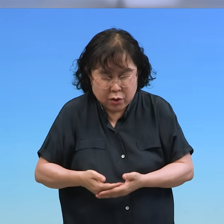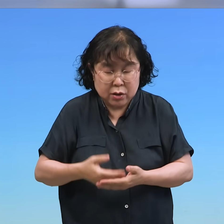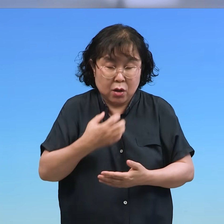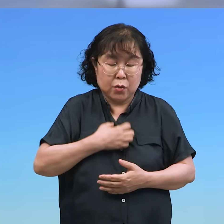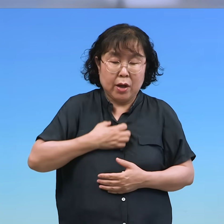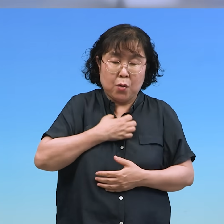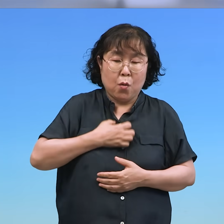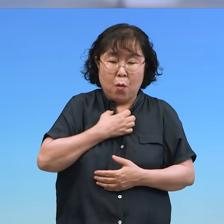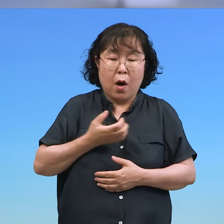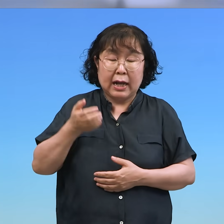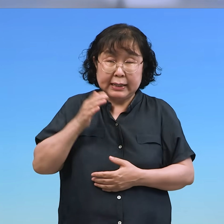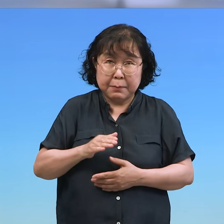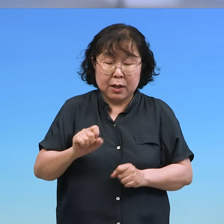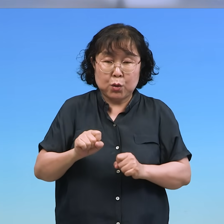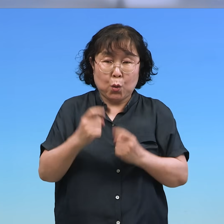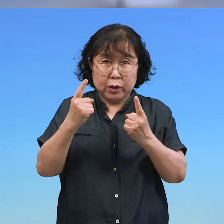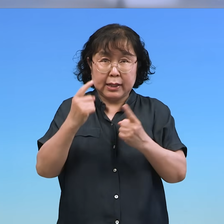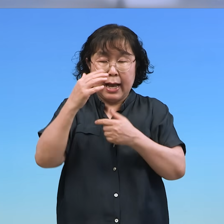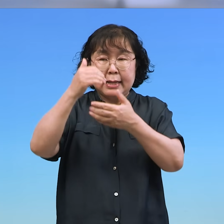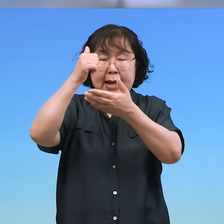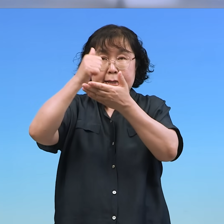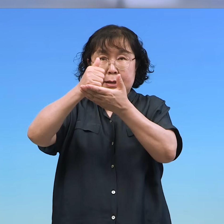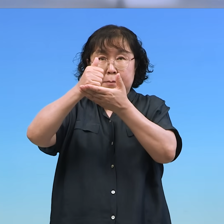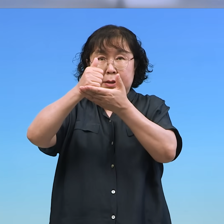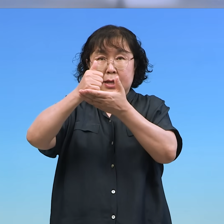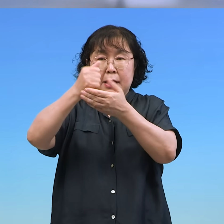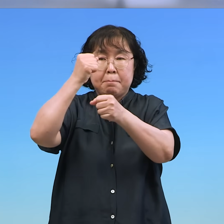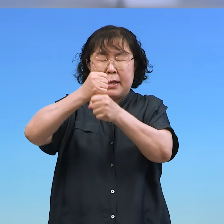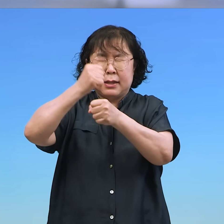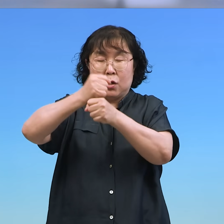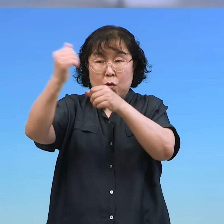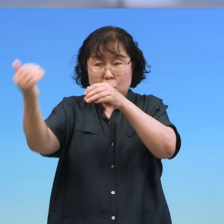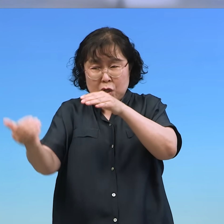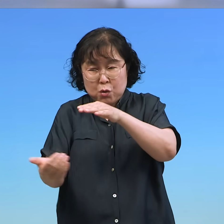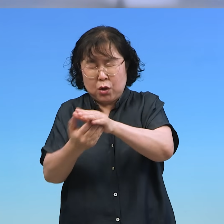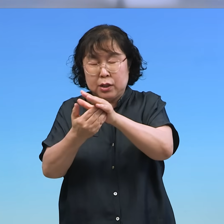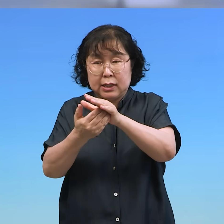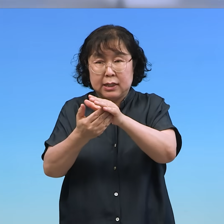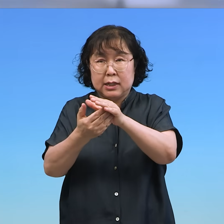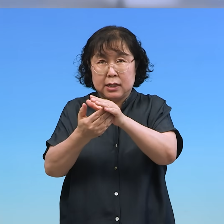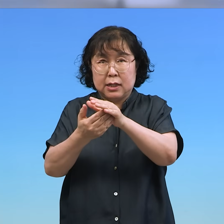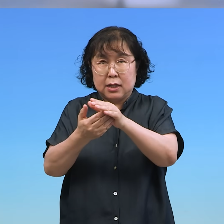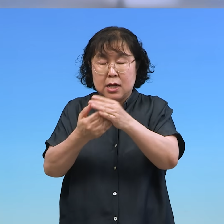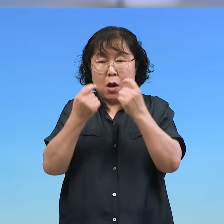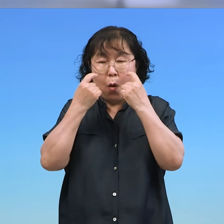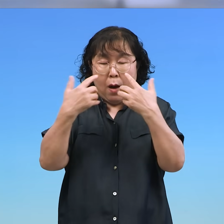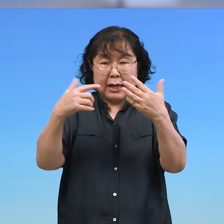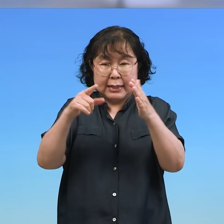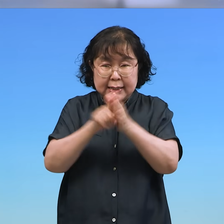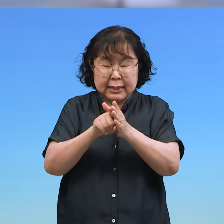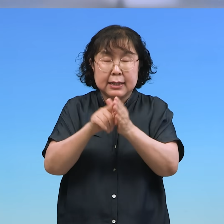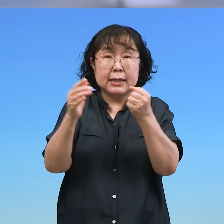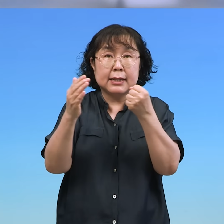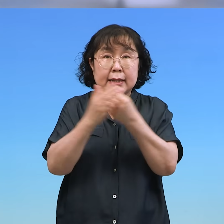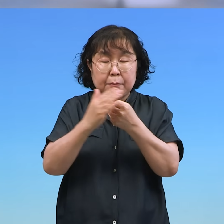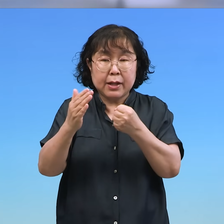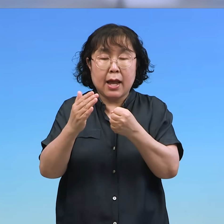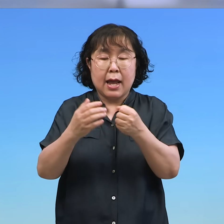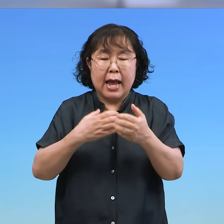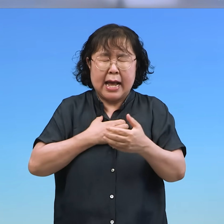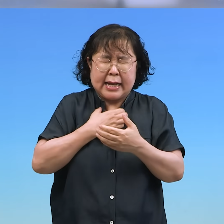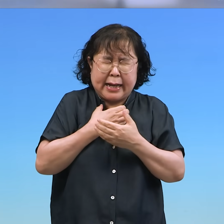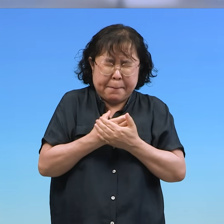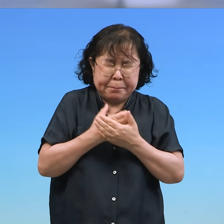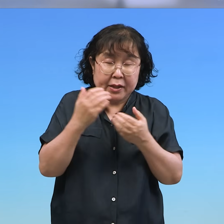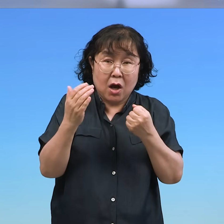못 자면서 동시에 하나님이 이루어 가실 역사에 대한 확신 때문에, 기쁨 때문에, 감격 때문에